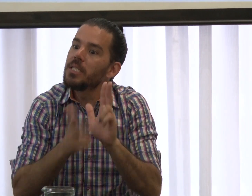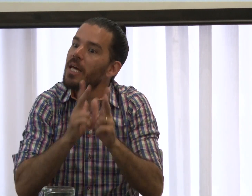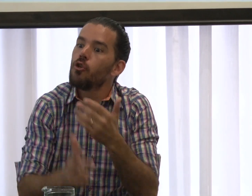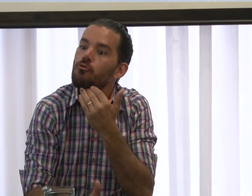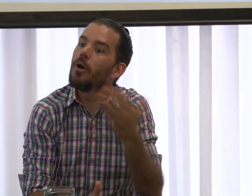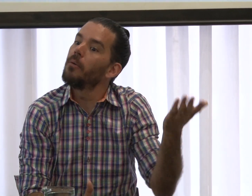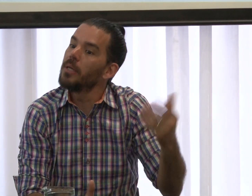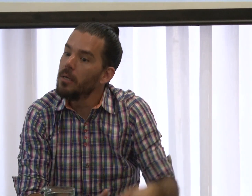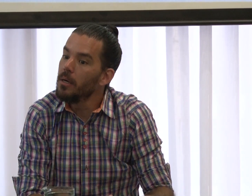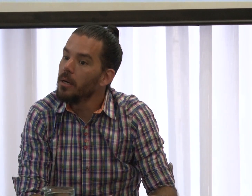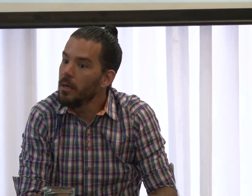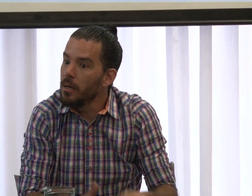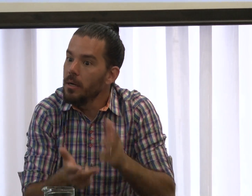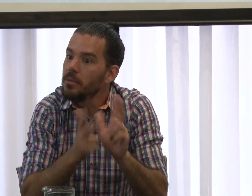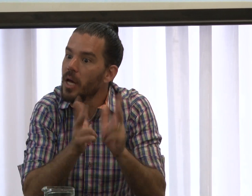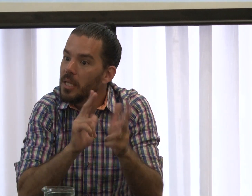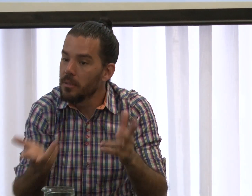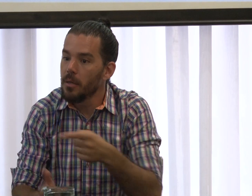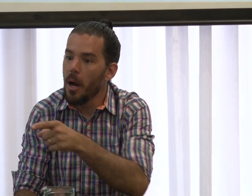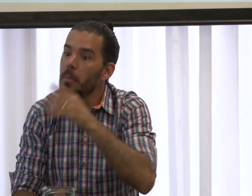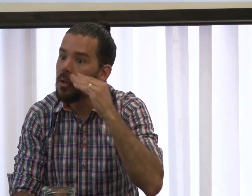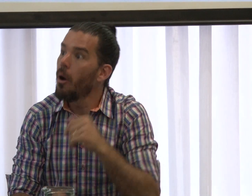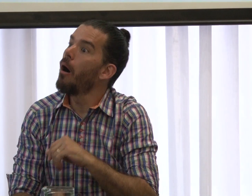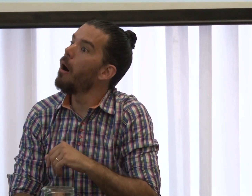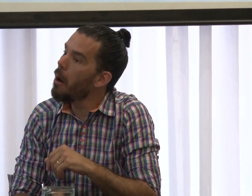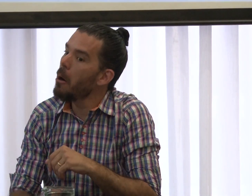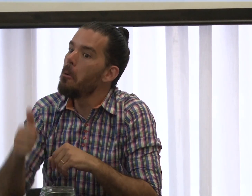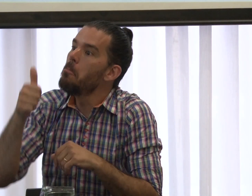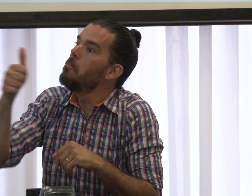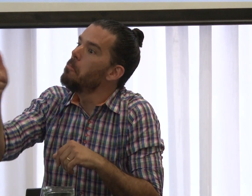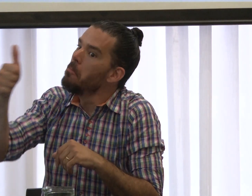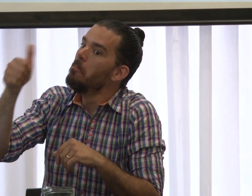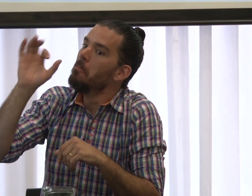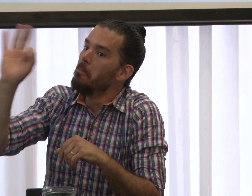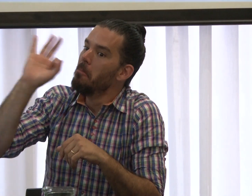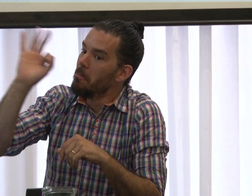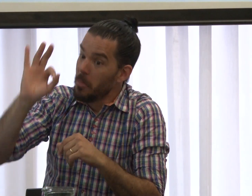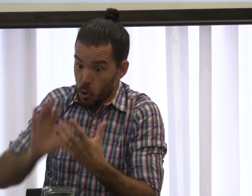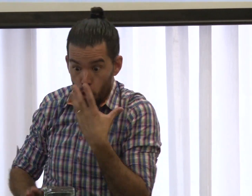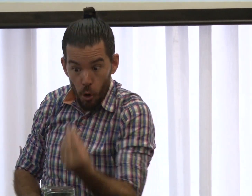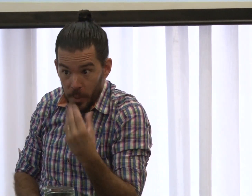estas decisiones, tienen que ver con la educación de estas personas, con los chicos que después les vamos a contar.